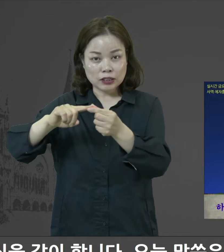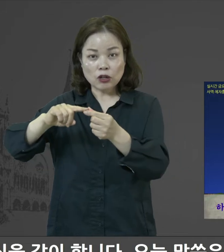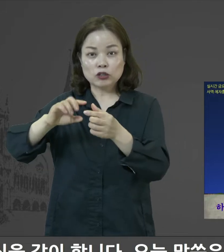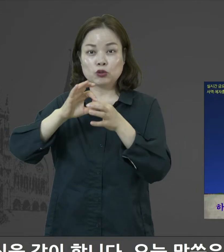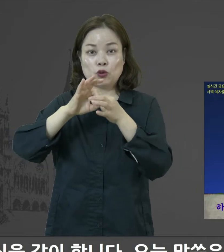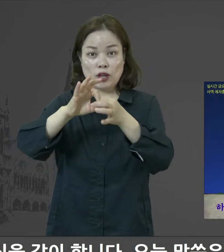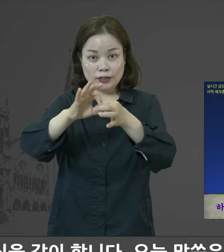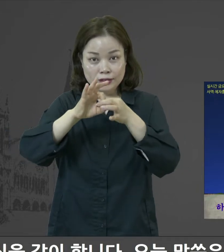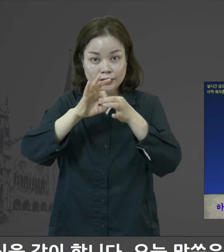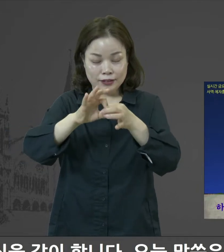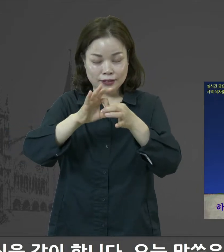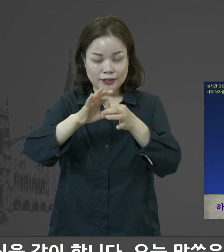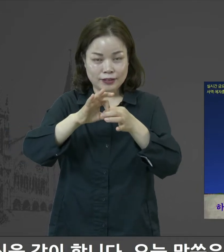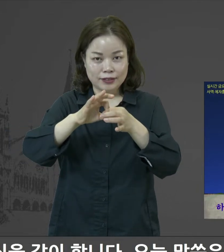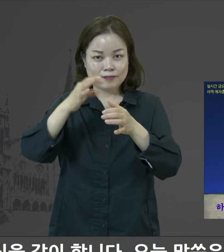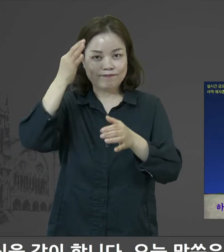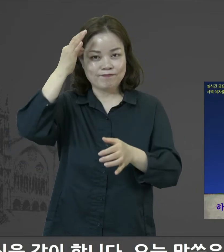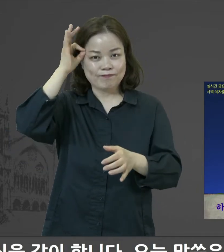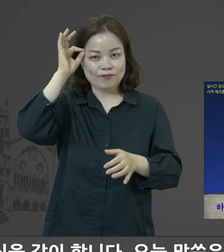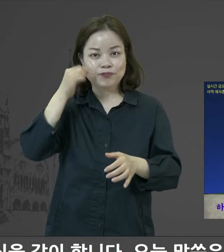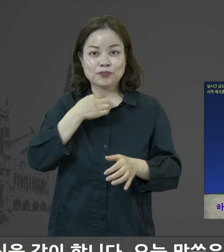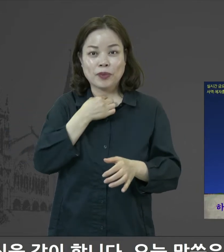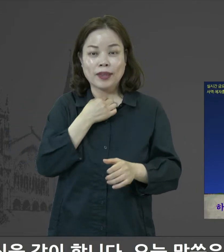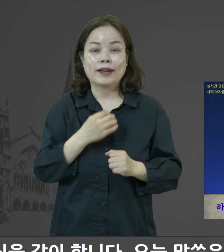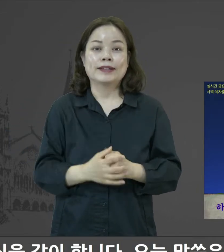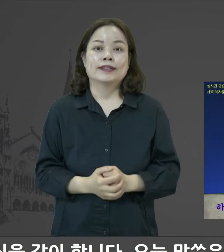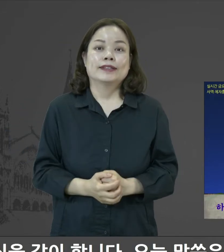조명해 보도록 하겠습니다.